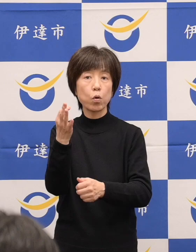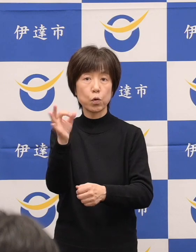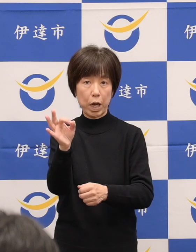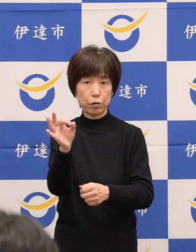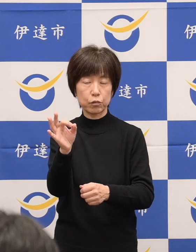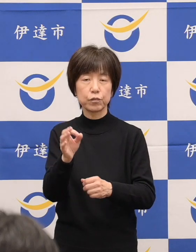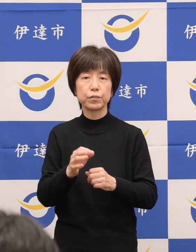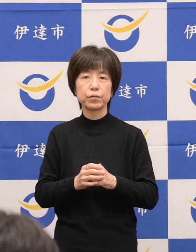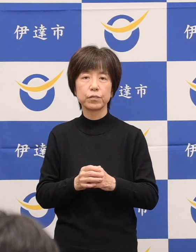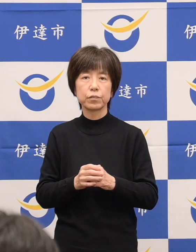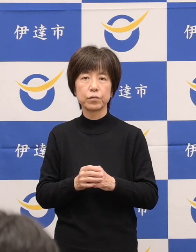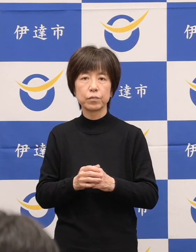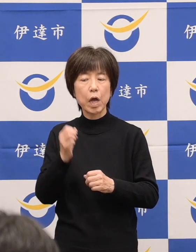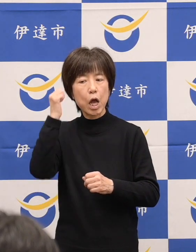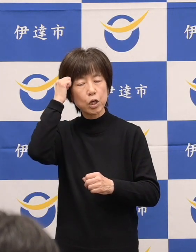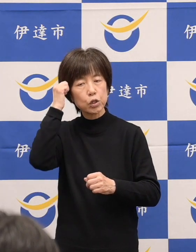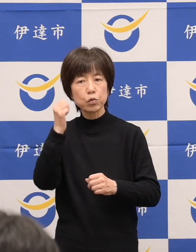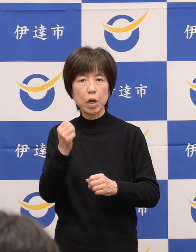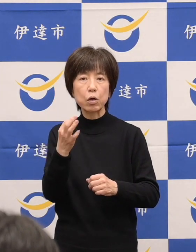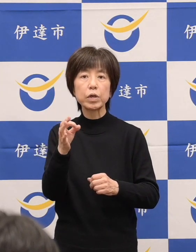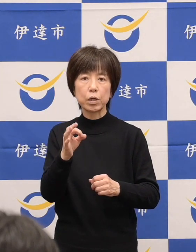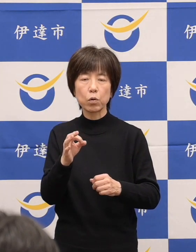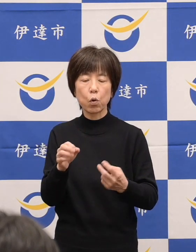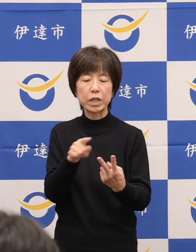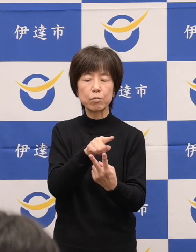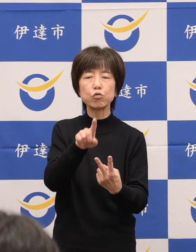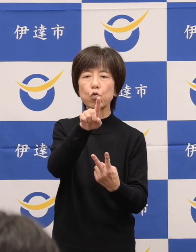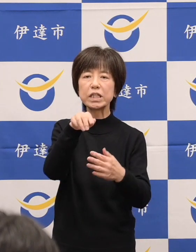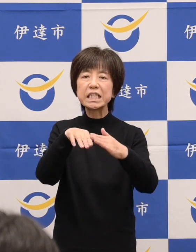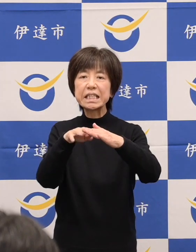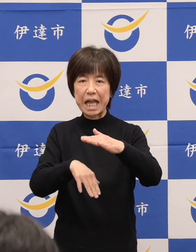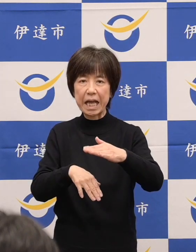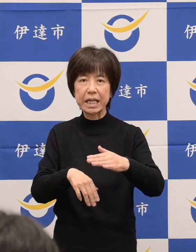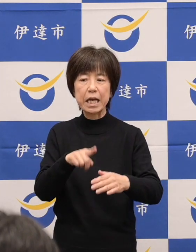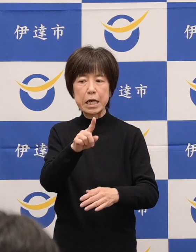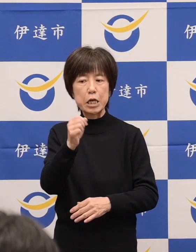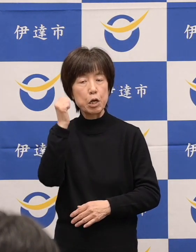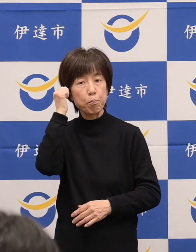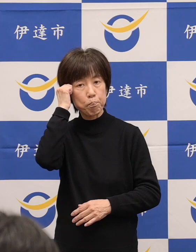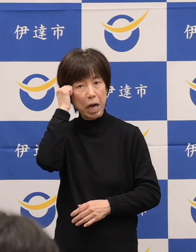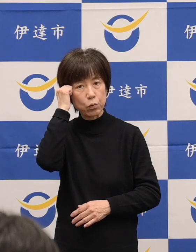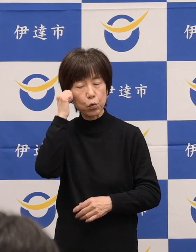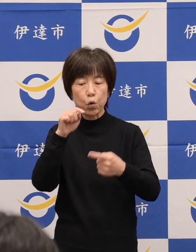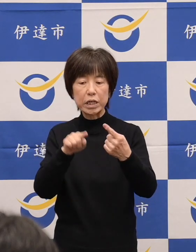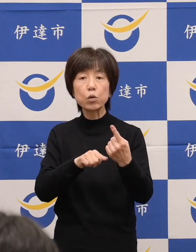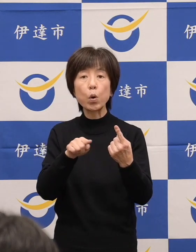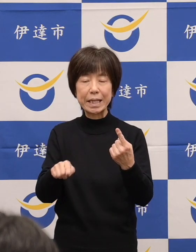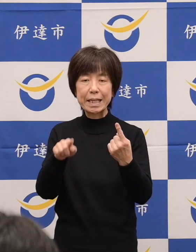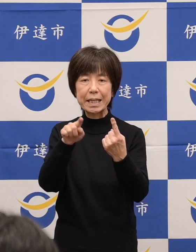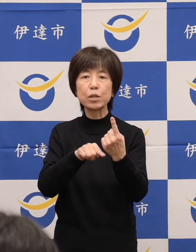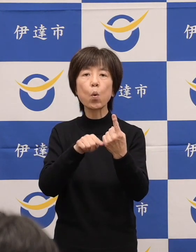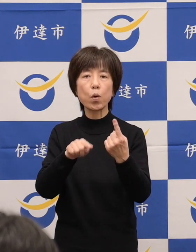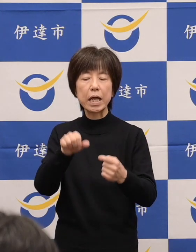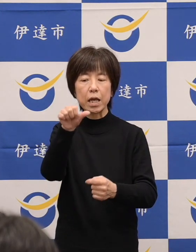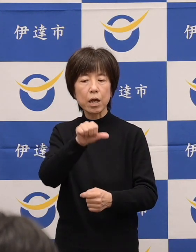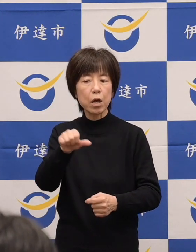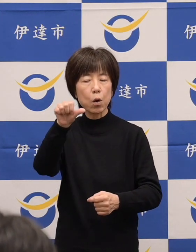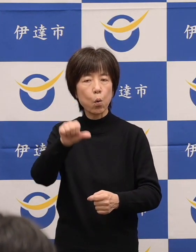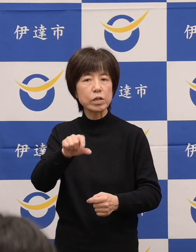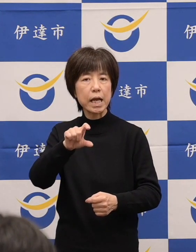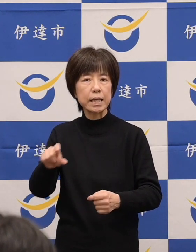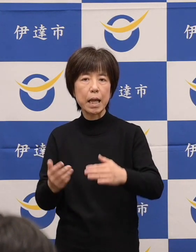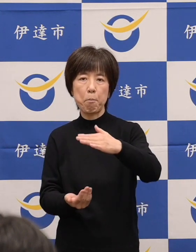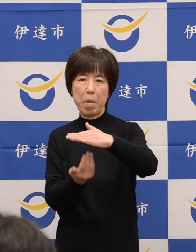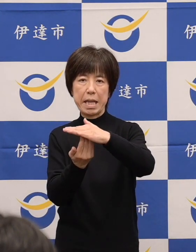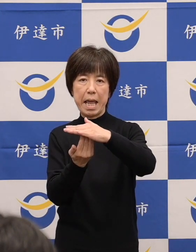が、宿泊費用の2分の1以内で1人当たり1泊当たり5000円、これ1人当たりですね、を上限に補